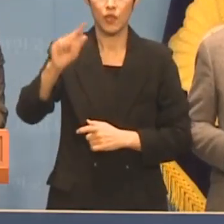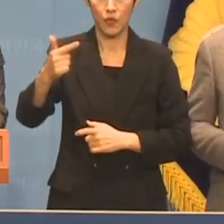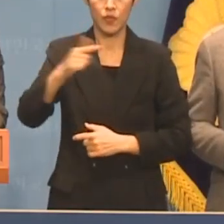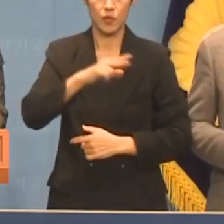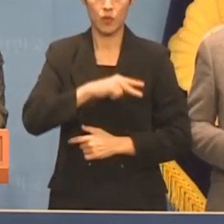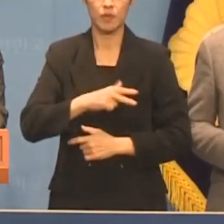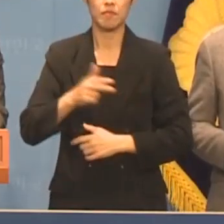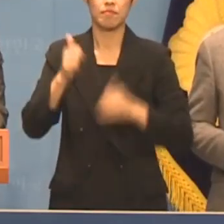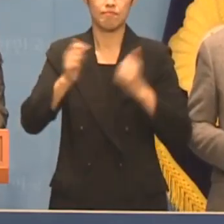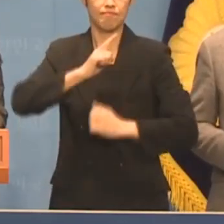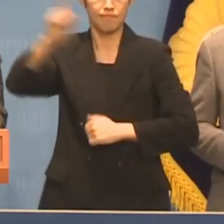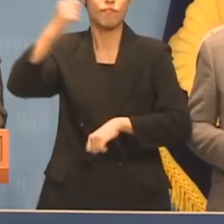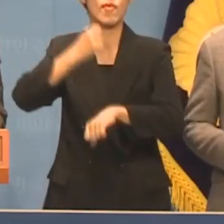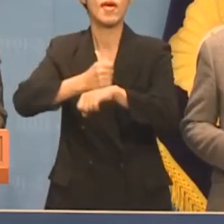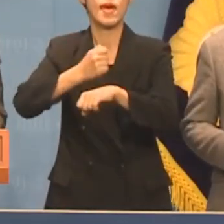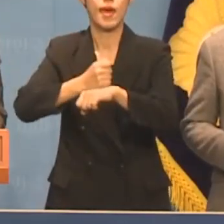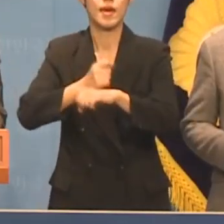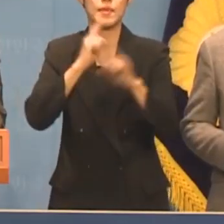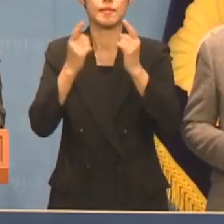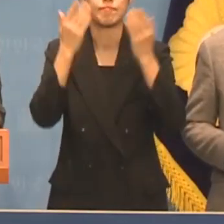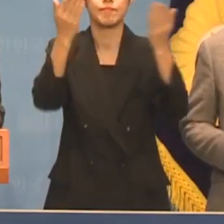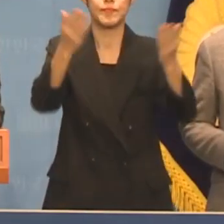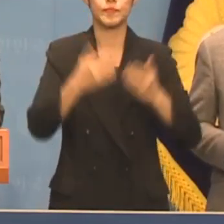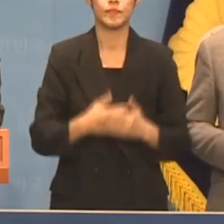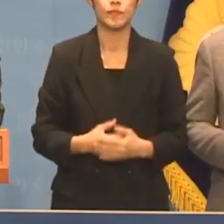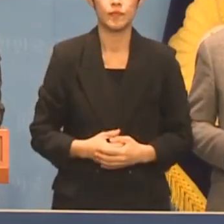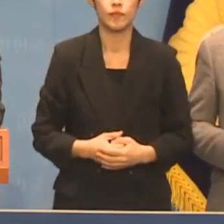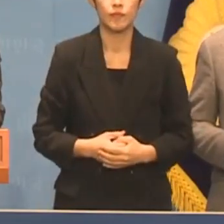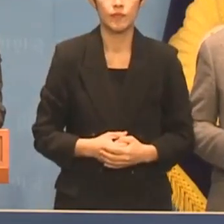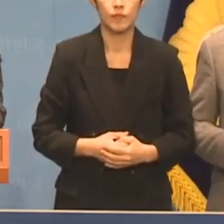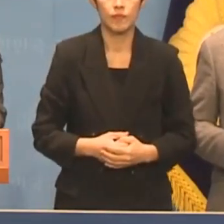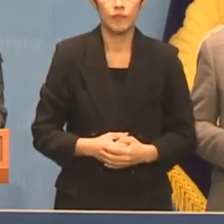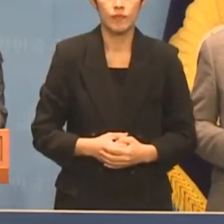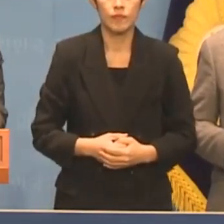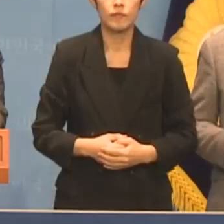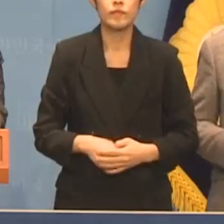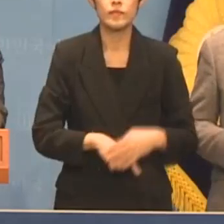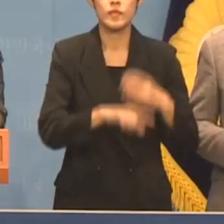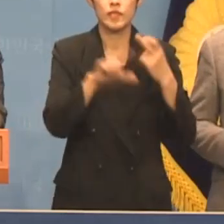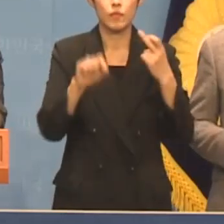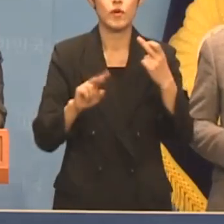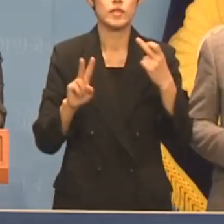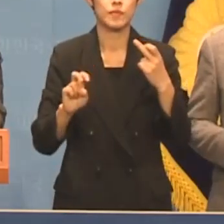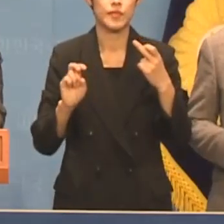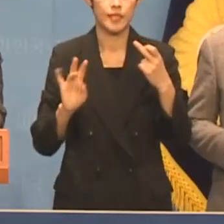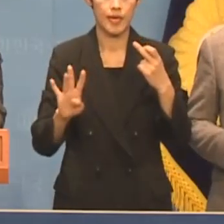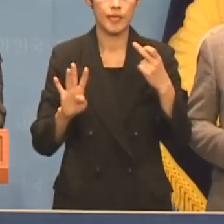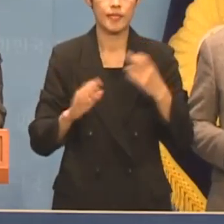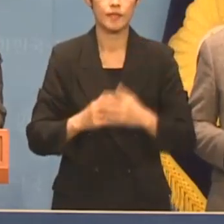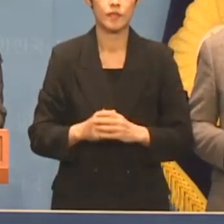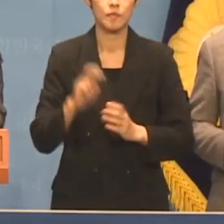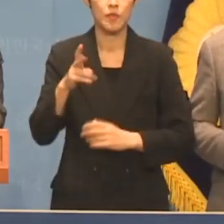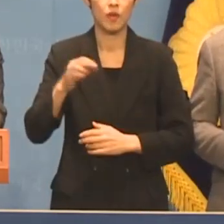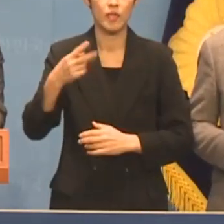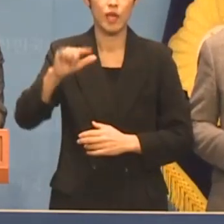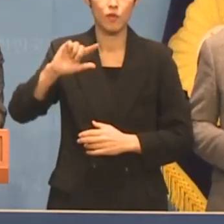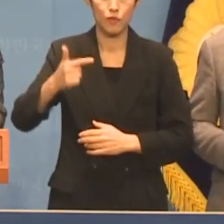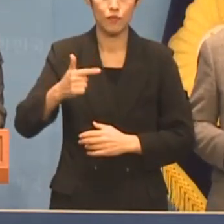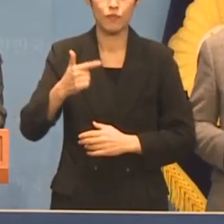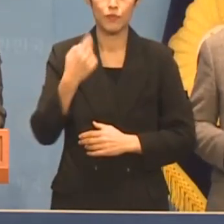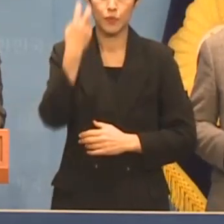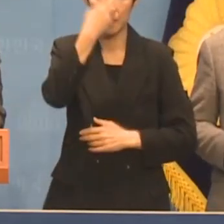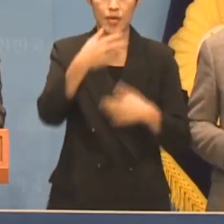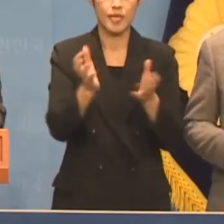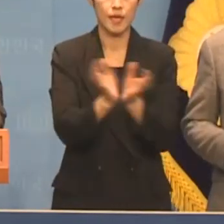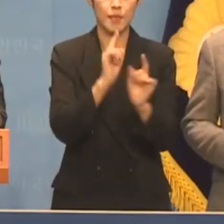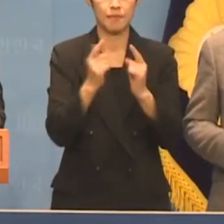법적 조치를 검토하겠다는 것을 말씀드립니다. 2024년 12월 24일 명태균 게이트